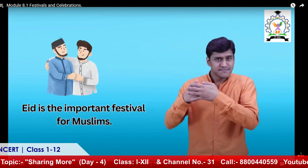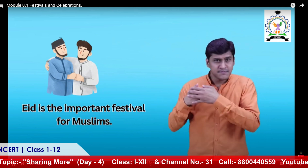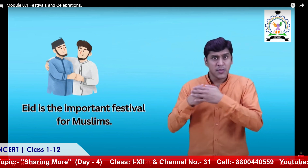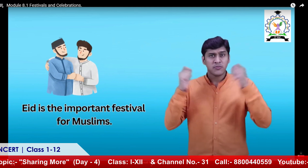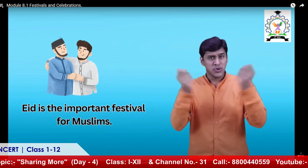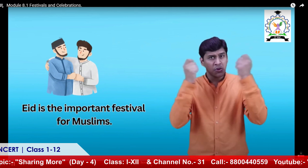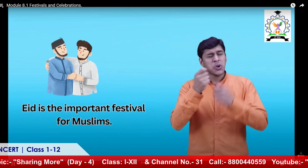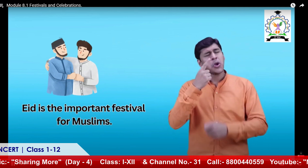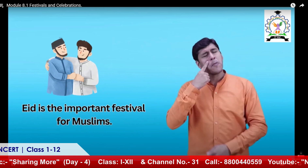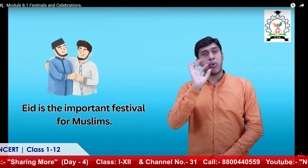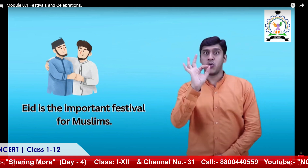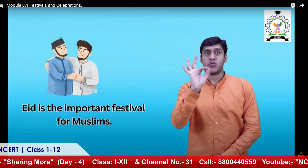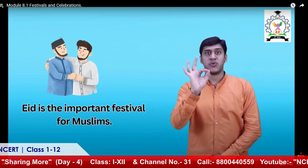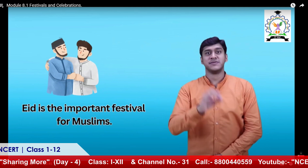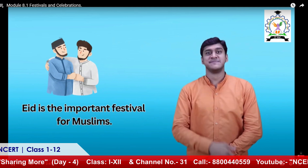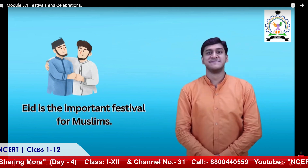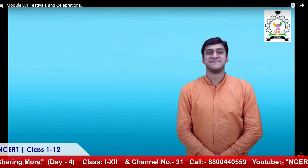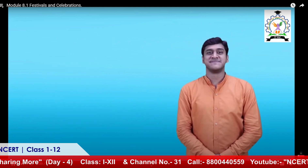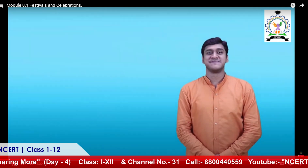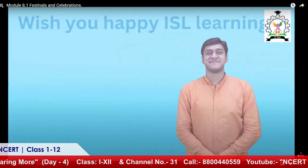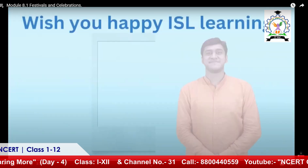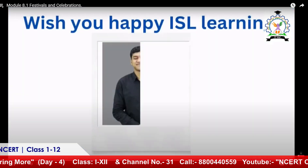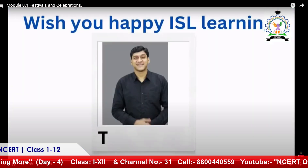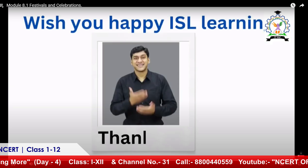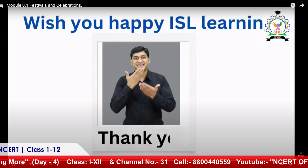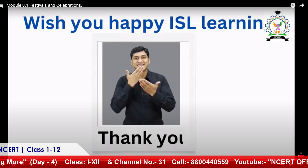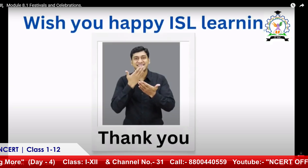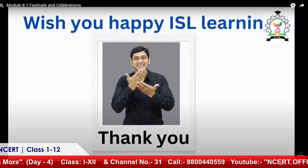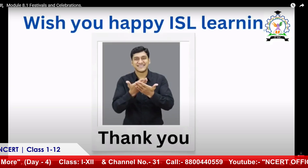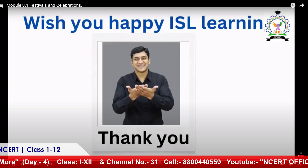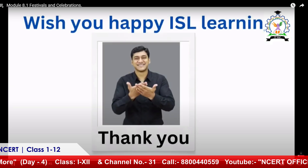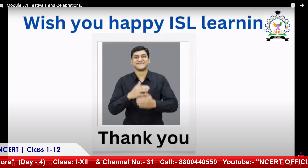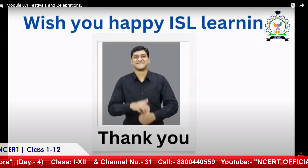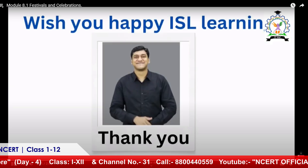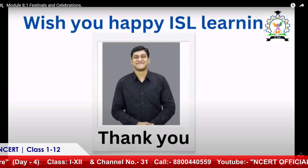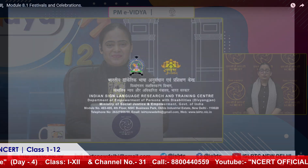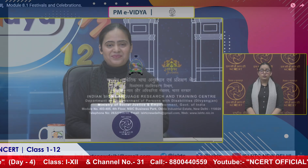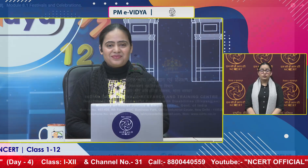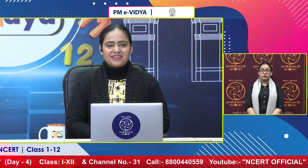मुस्लिम समुदाय के ईद का त्योहार बहुत ही महत्वपूर्ण होता है। धन्यवाद।